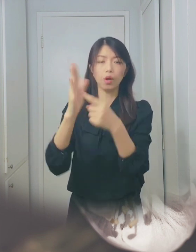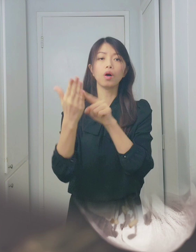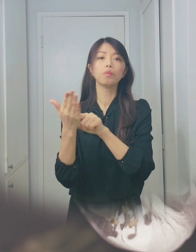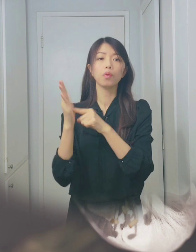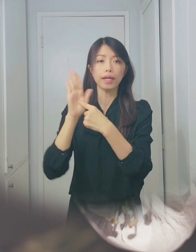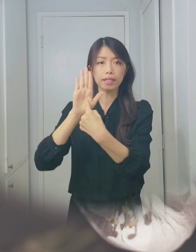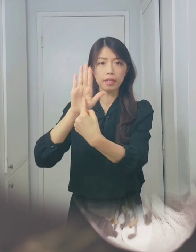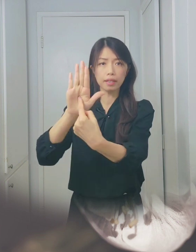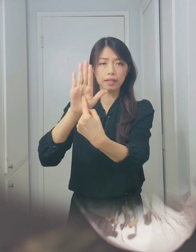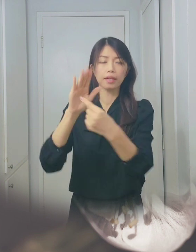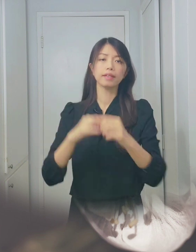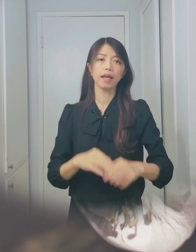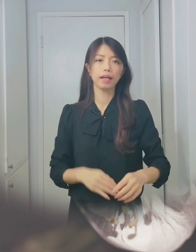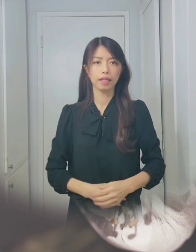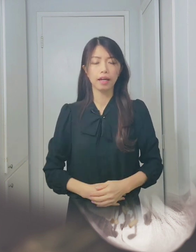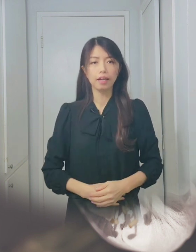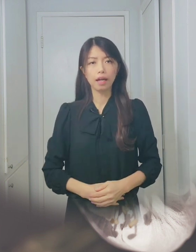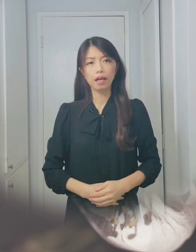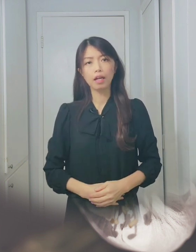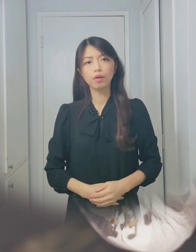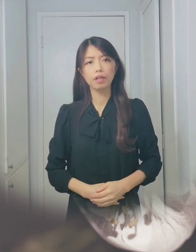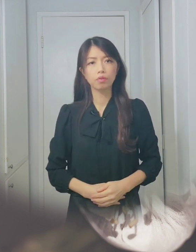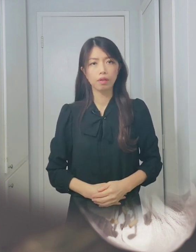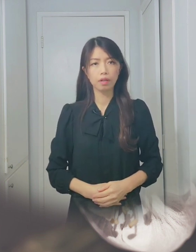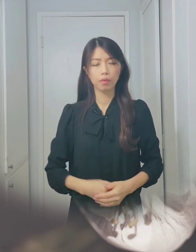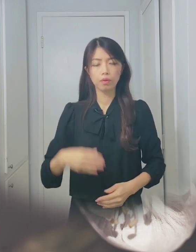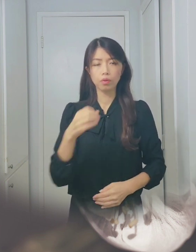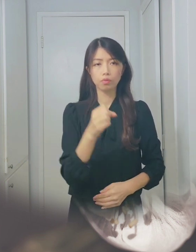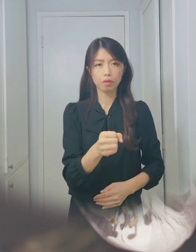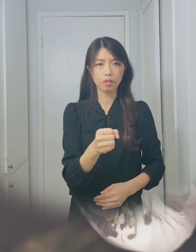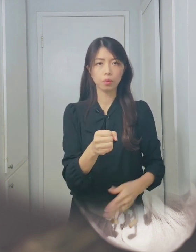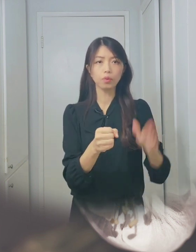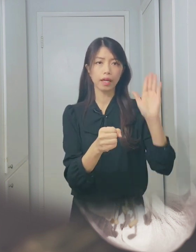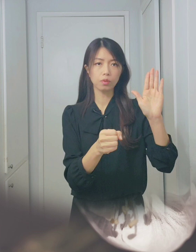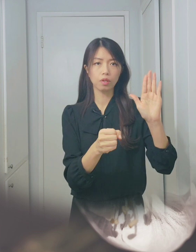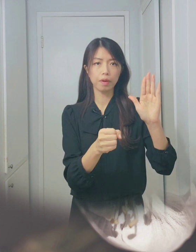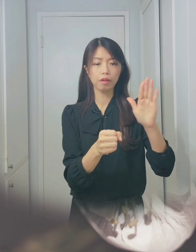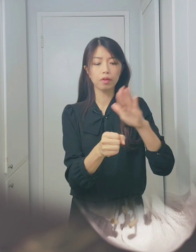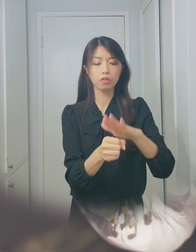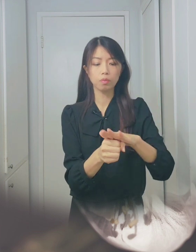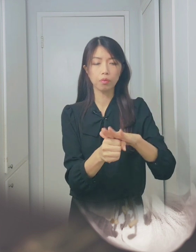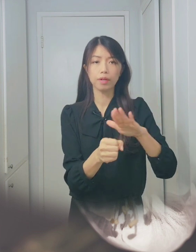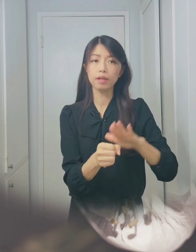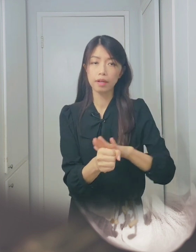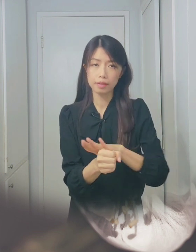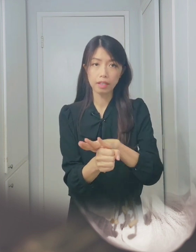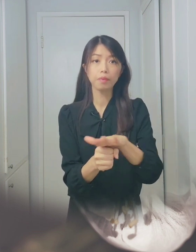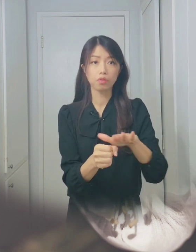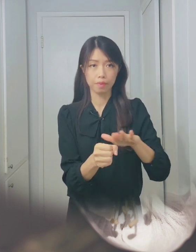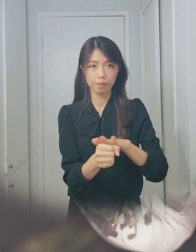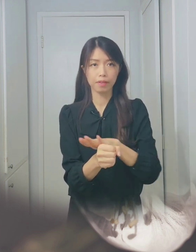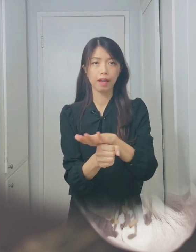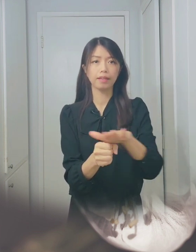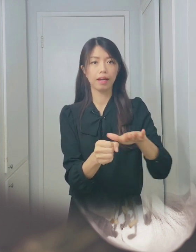앞으로. 보이신 사랑이. 사랑이라고 한 뜻의 수어는 왼손은 주먹 쥐시고 다른 손을 펴서 이 주먹 위를